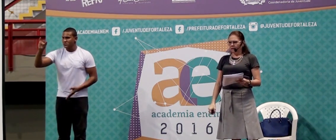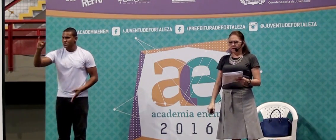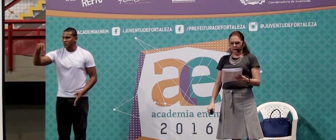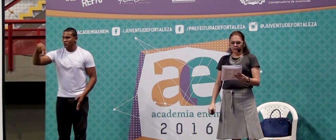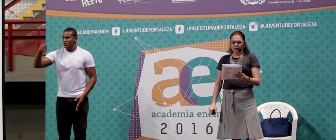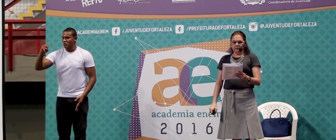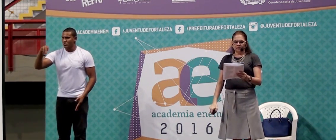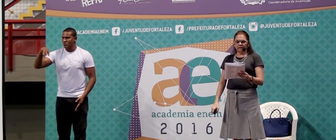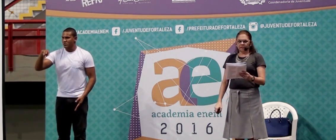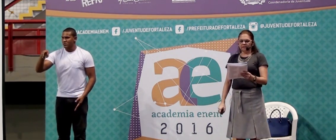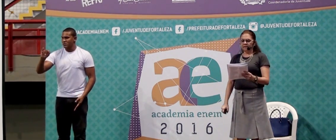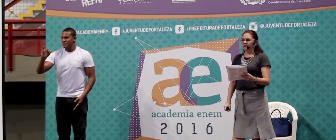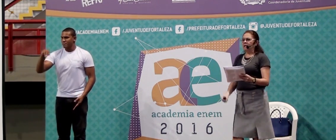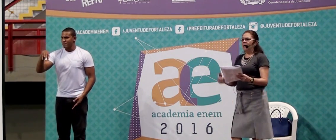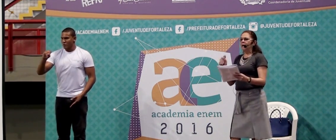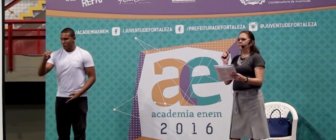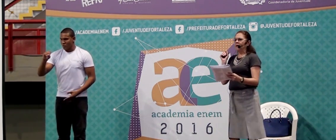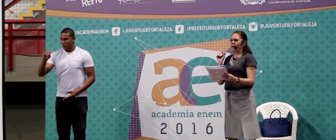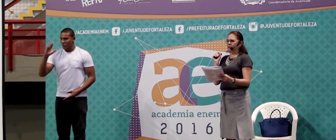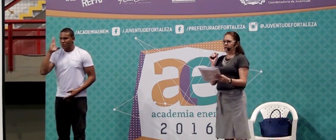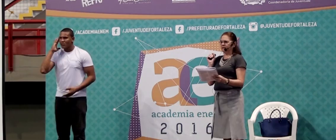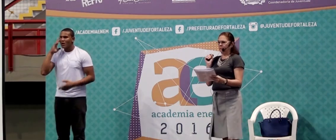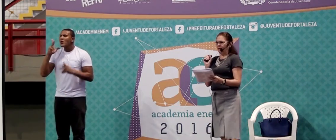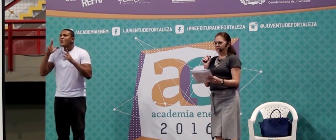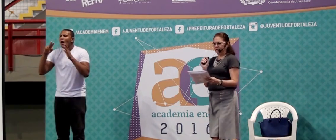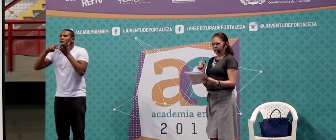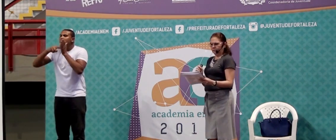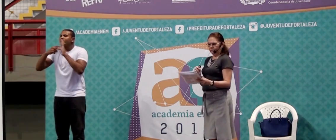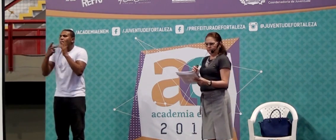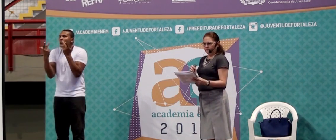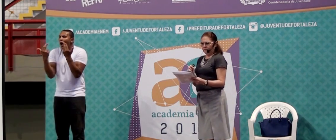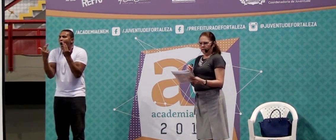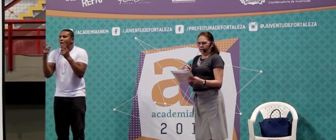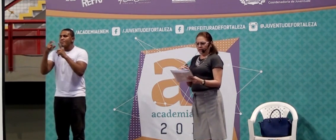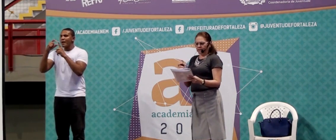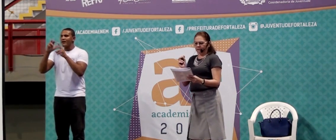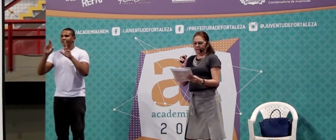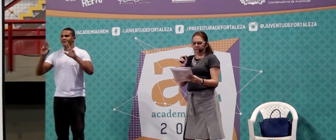diferentes. Tá? Você diz assim: a participação